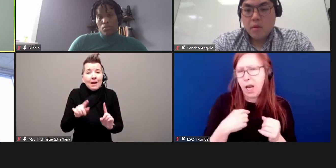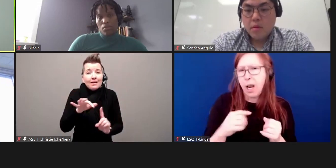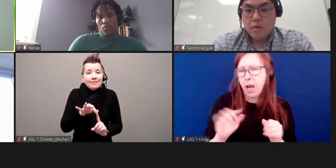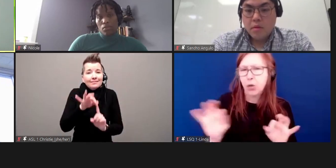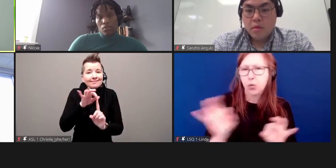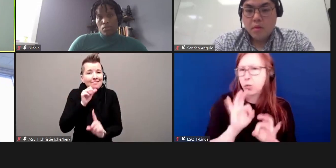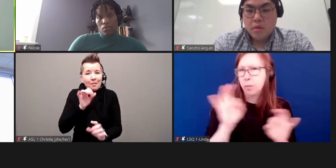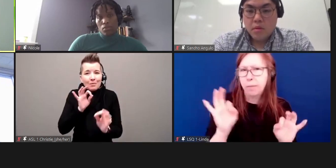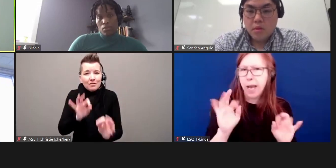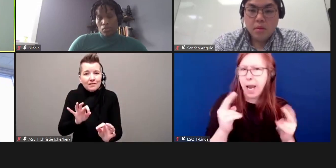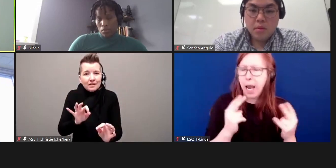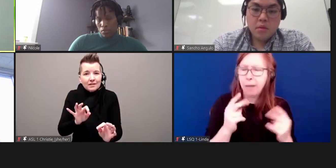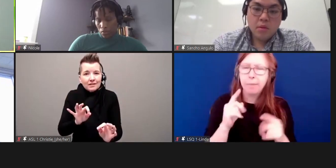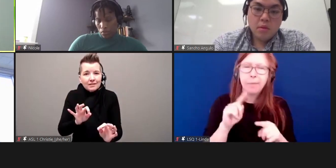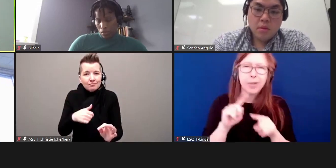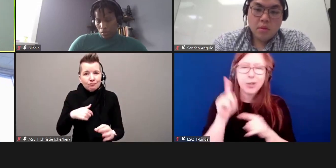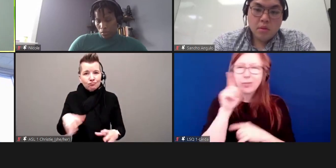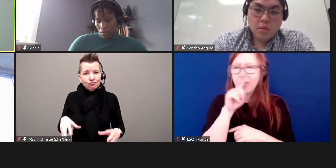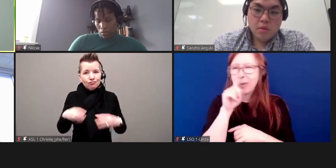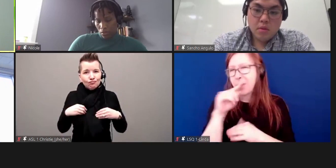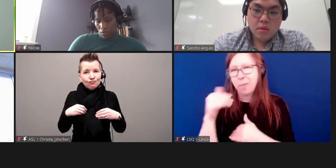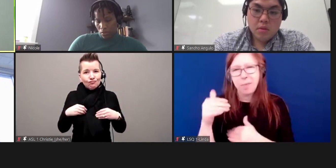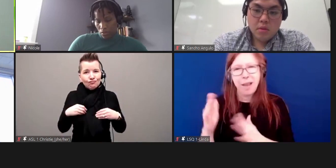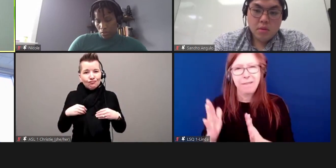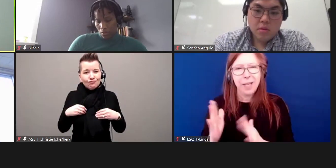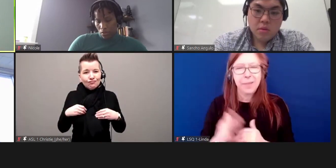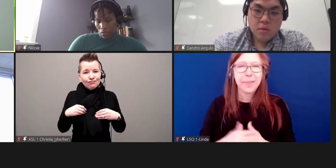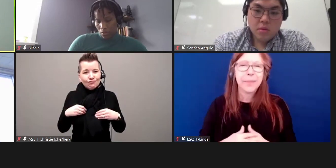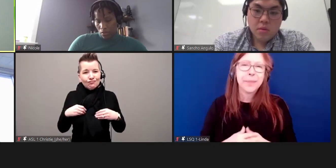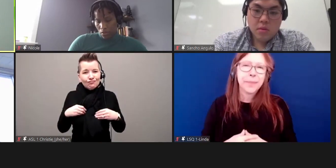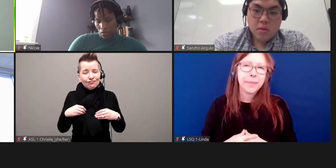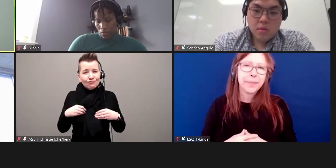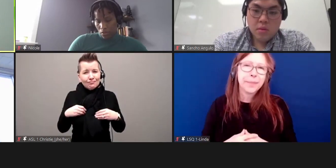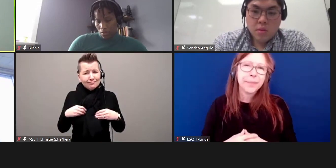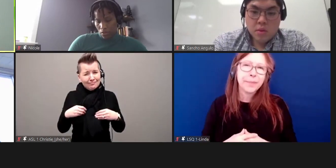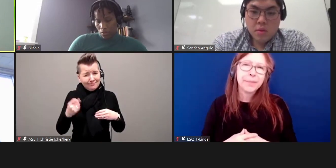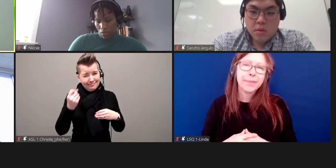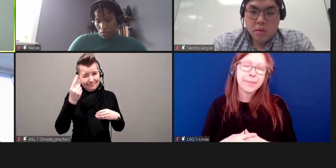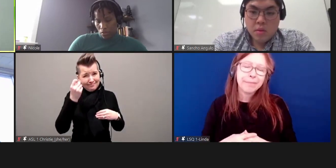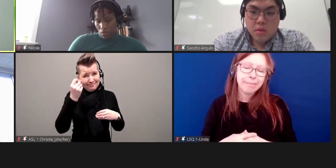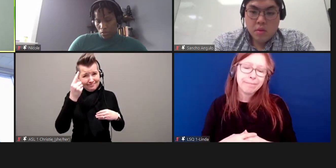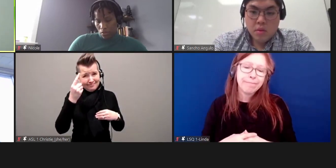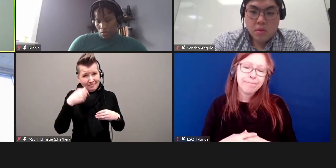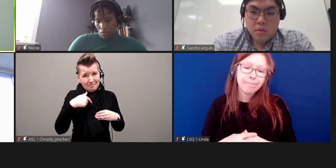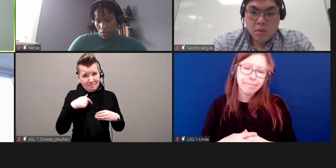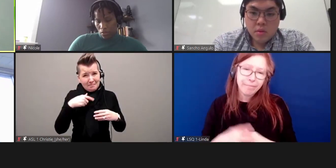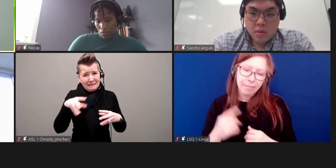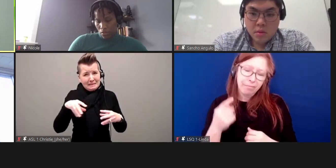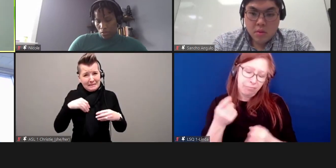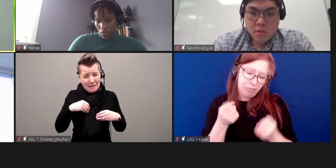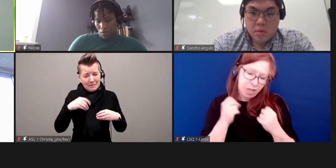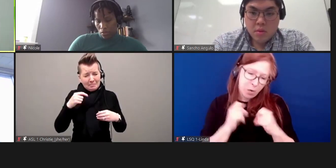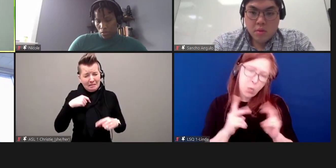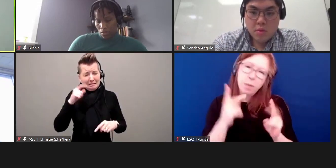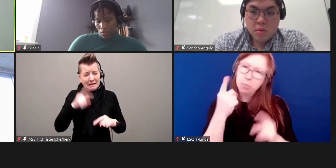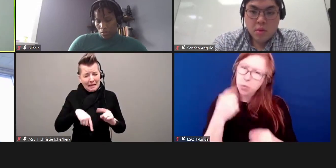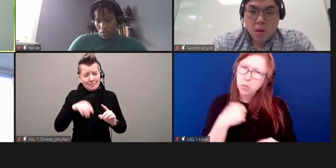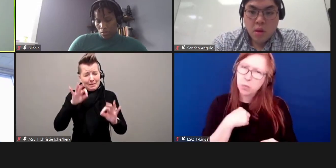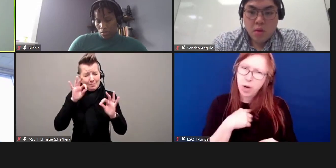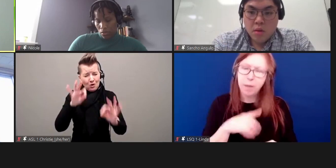parfaite. Et ça allait, c'était OK, ça m'a pris